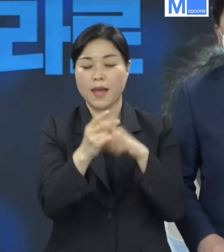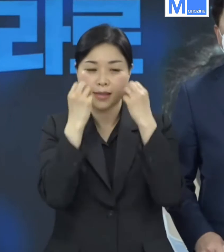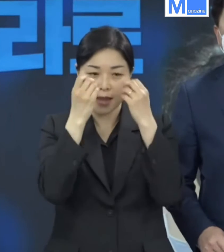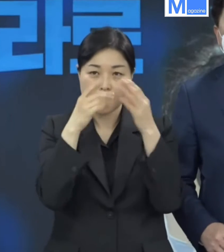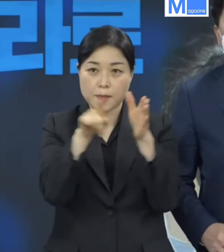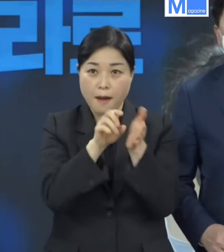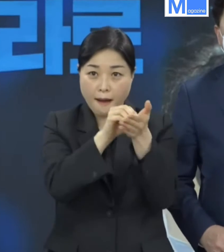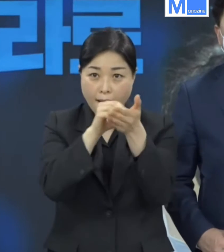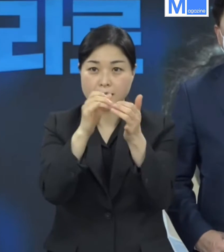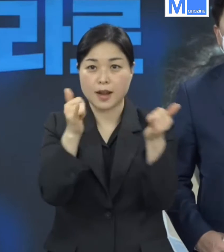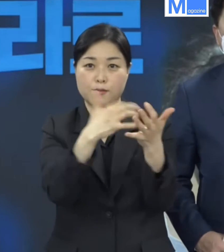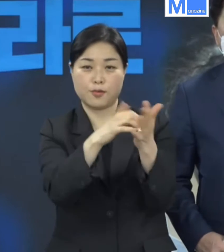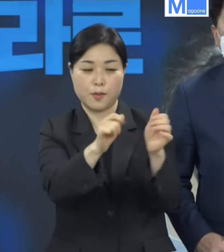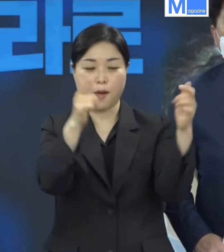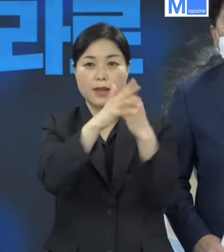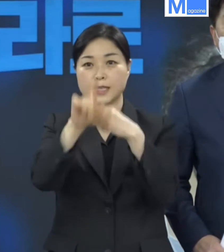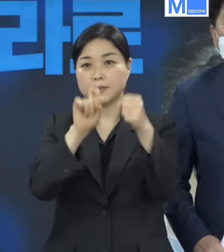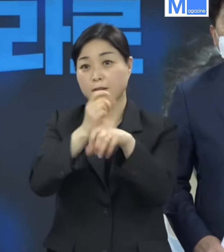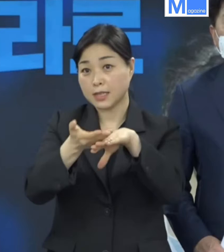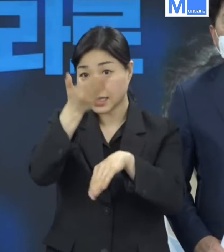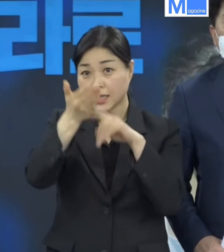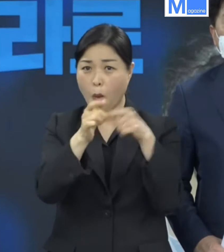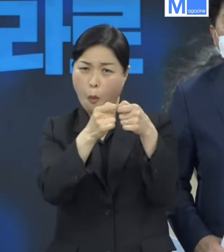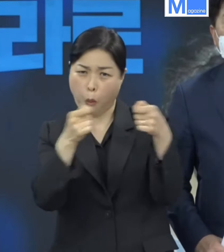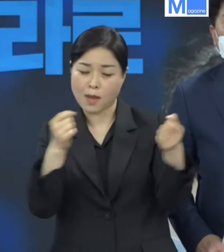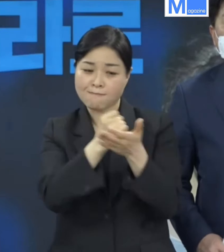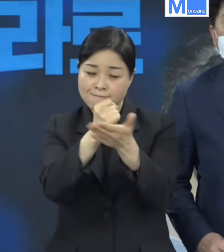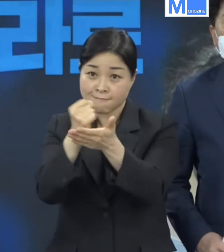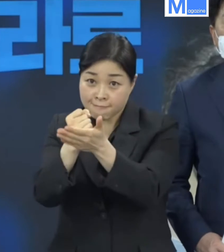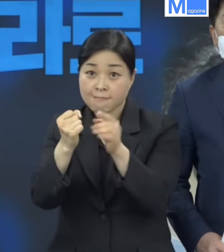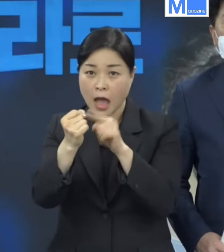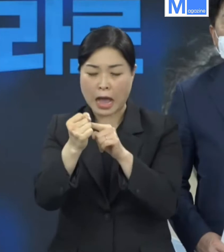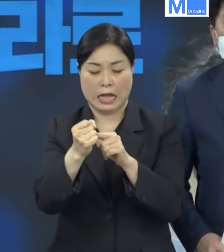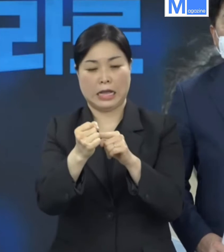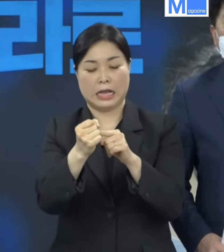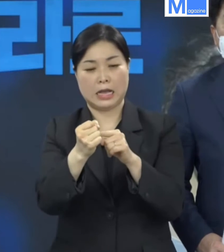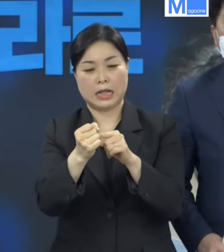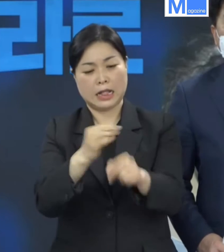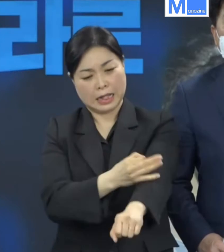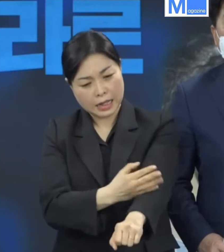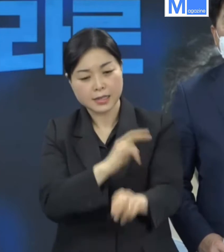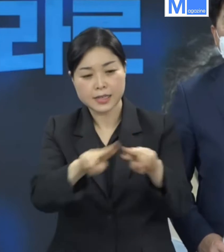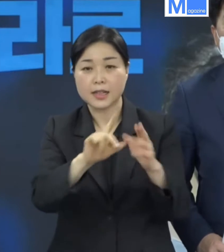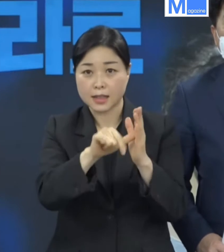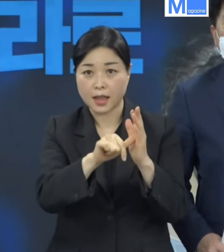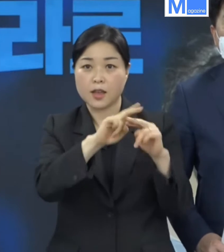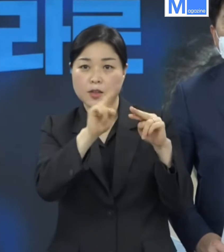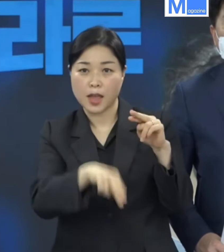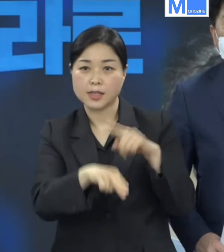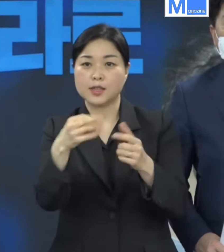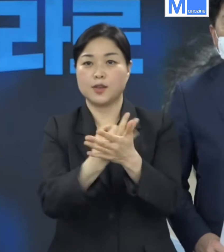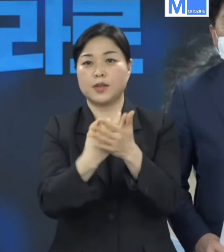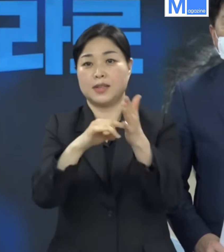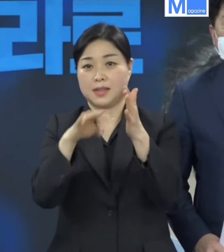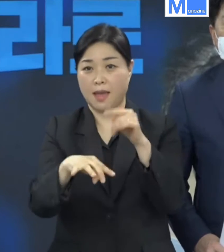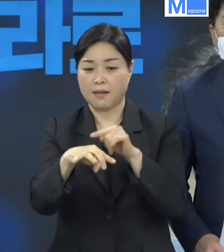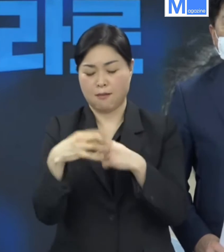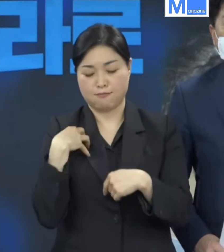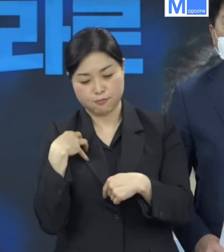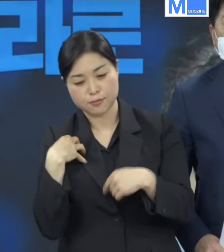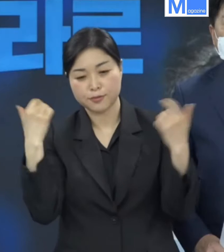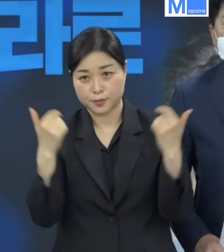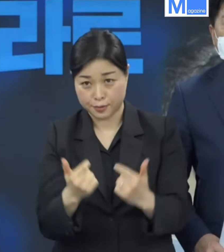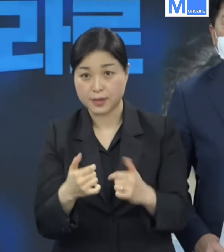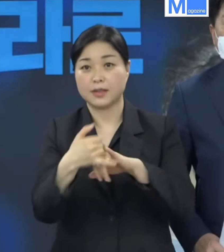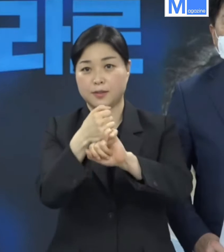확대하고 10년 이상 장기 가입자 임의 해지를 할 경우에 퇴직소득세 적용을 통한 세금 부담 완화